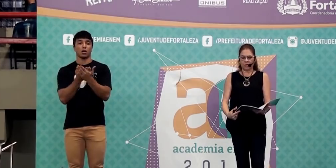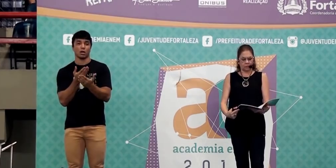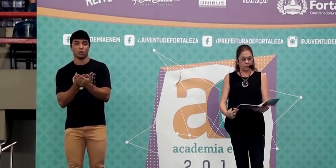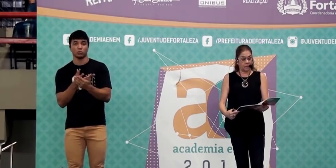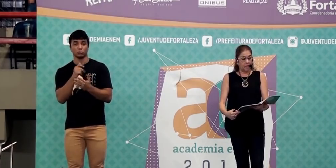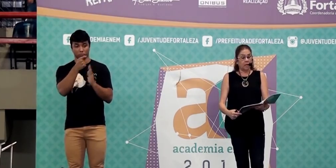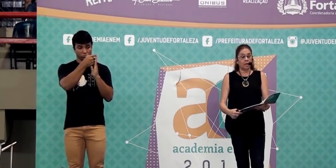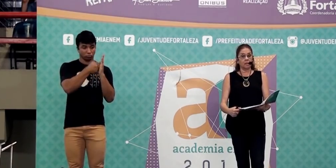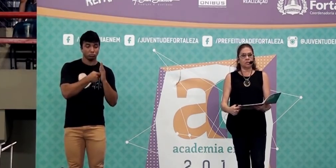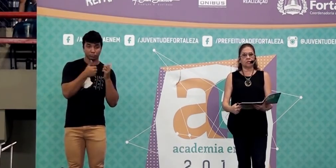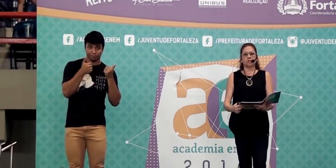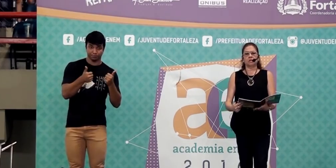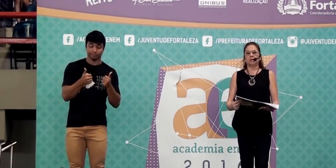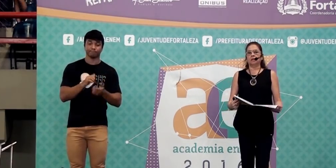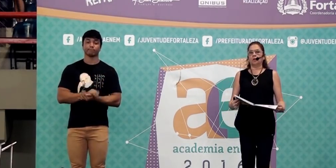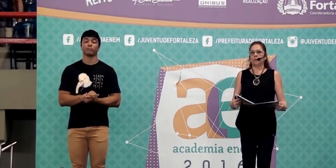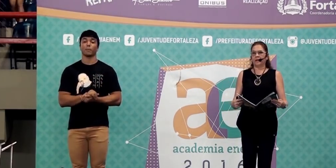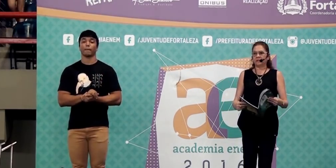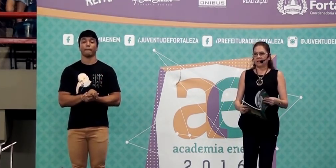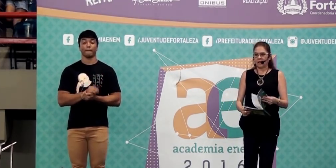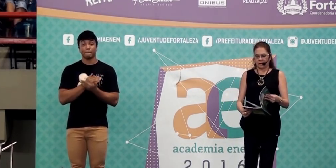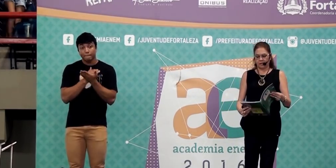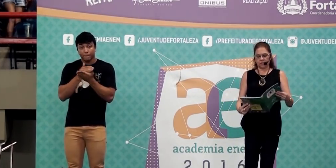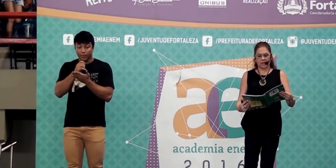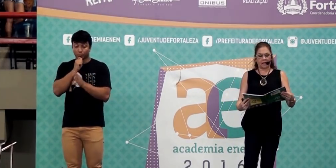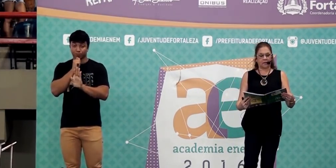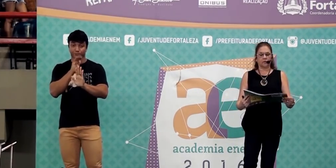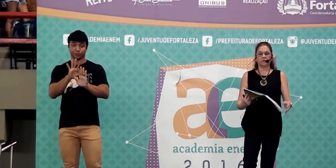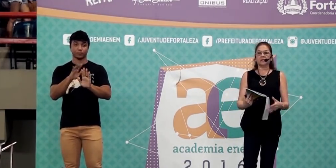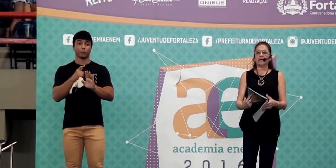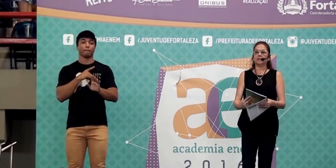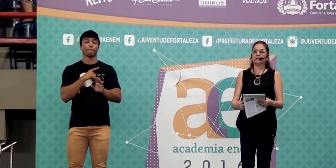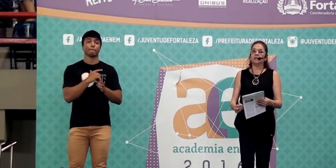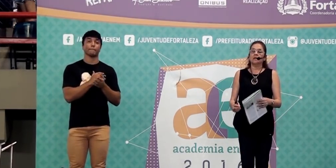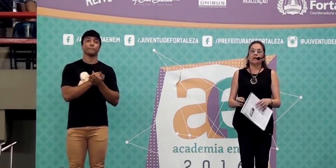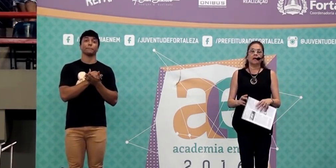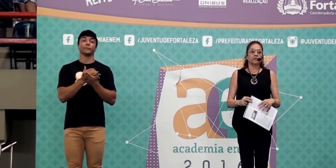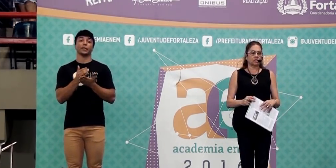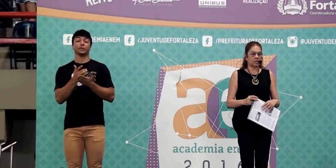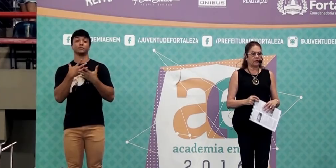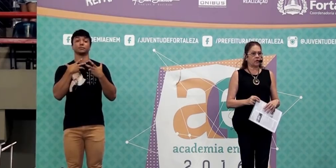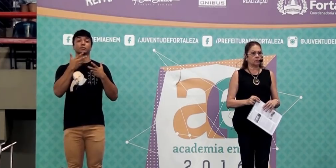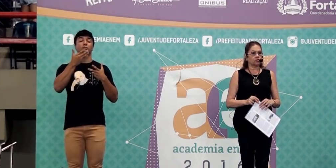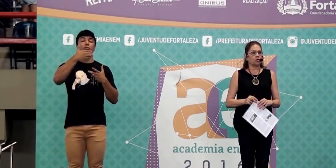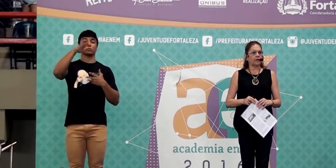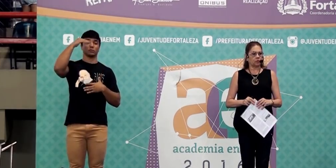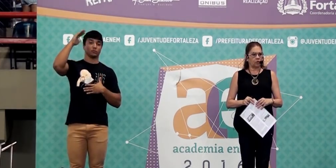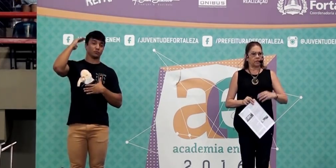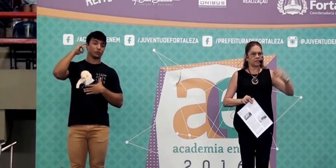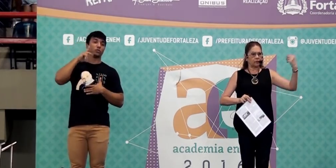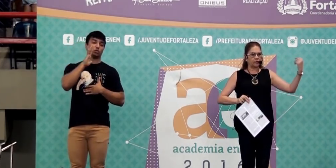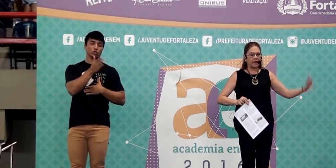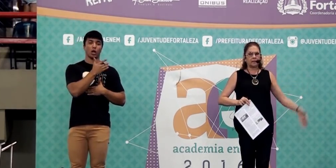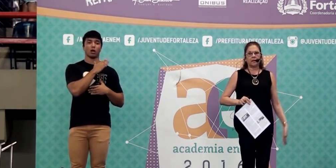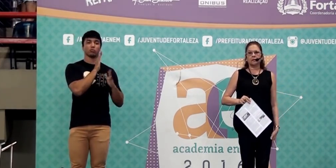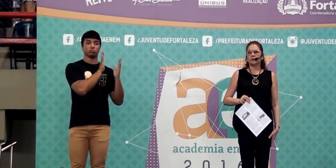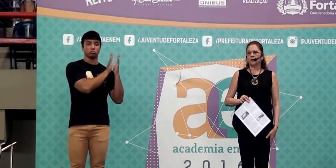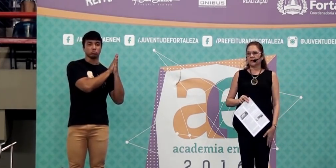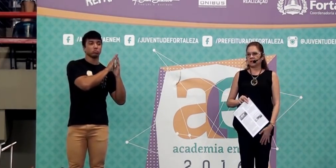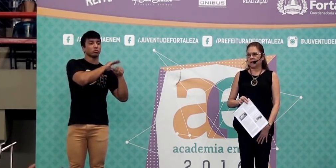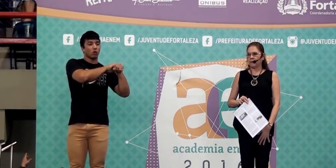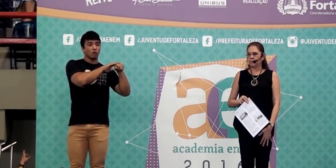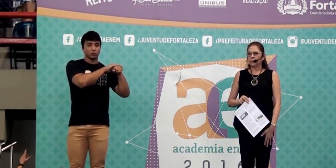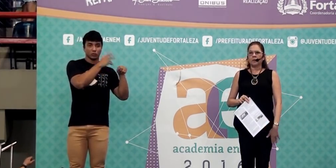fazerem bonito. Antes de começar a estar aqui com vocês, eu estive com os corretores. Eu fui lá